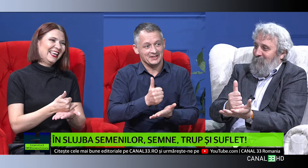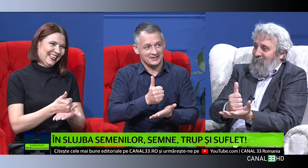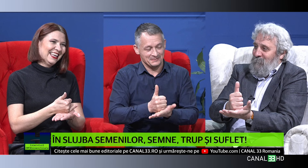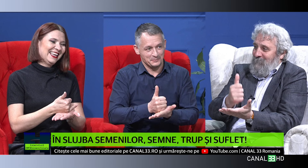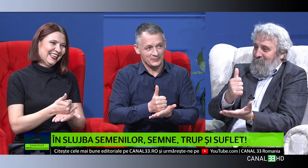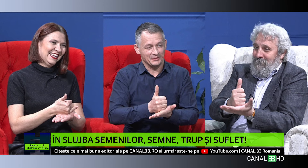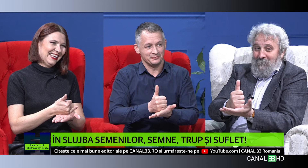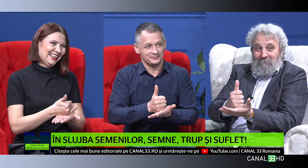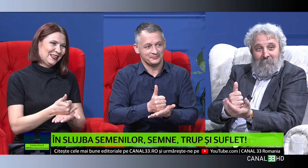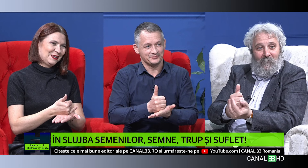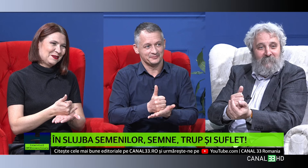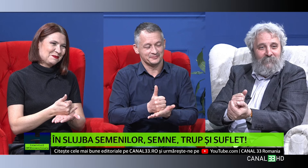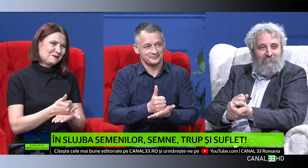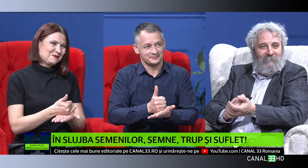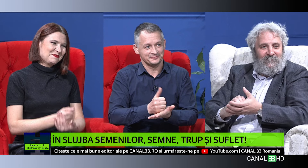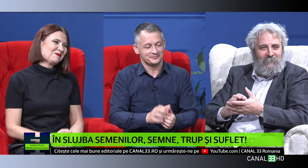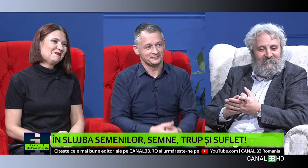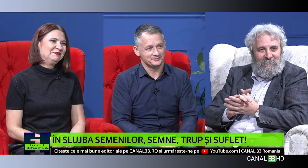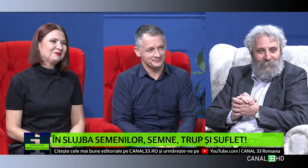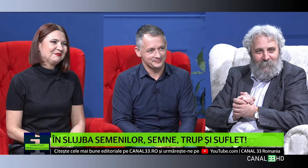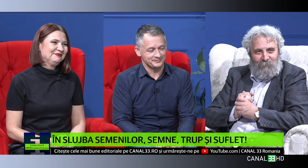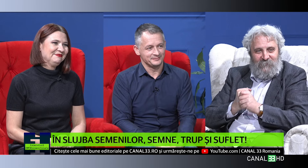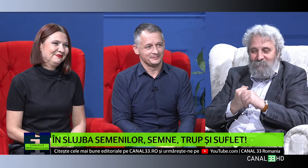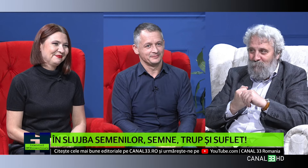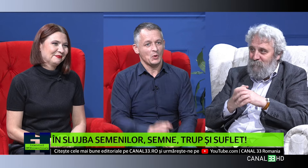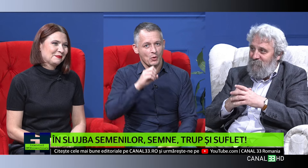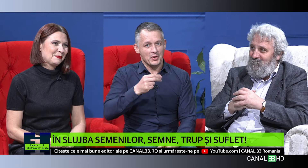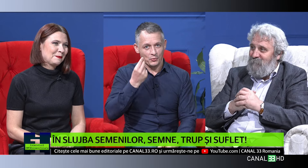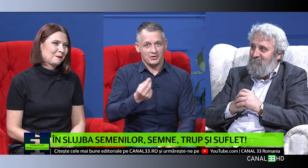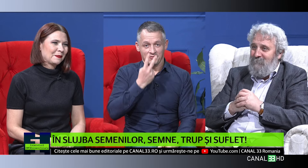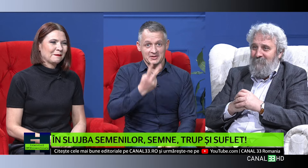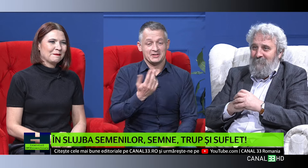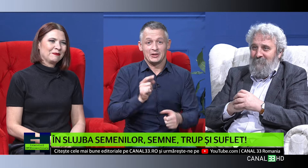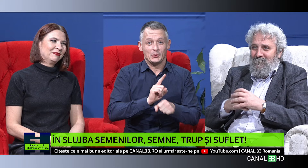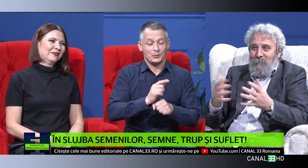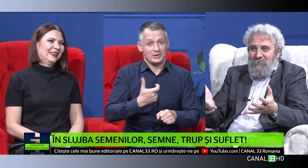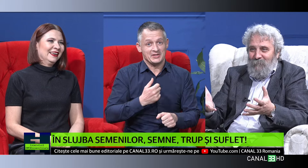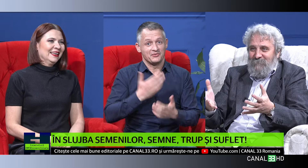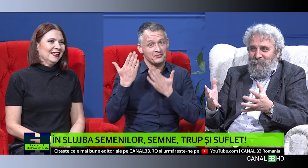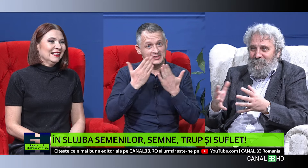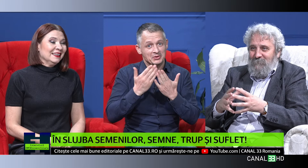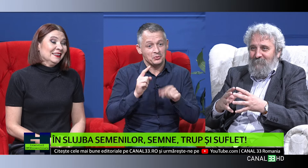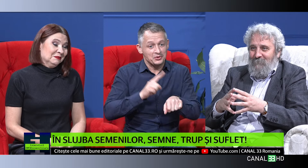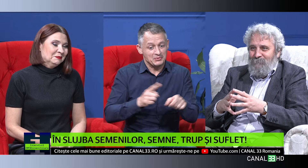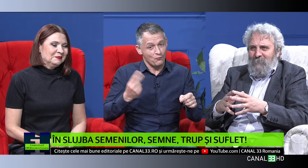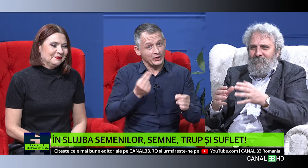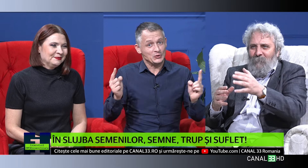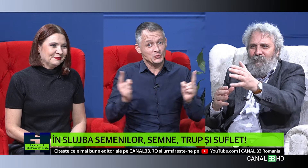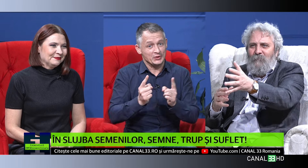Asta e așa. Da. Oameni buni, vedeți câte lucruri putem totuși să învățăm într-un timp foarte scurt. O